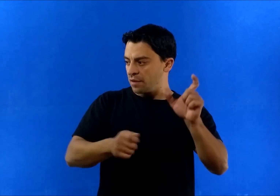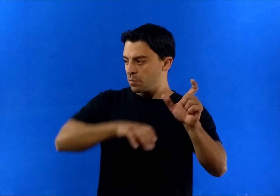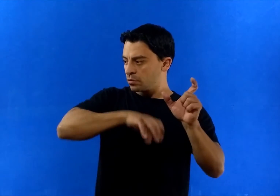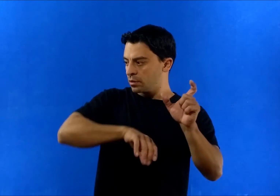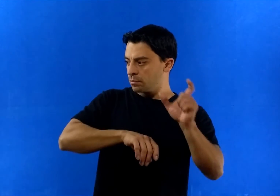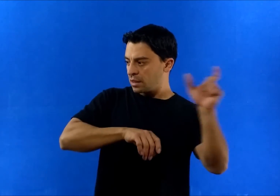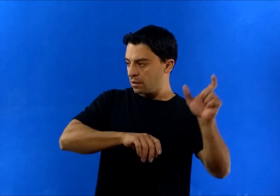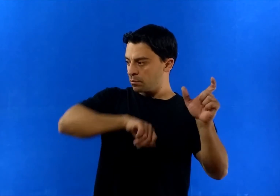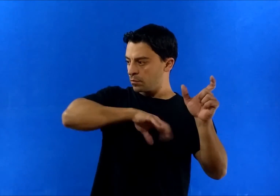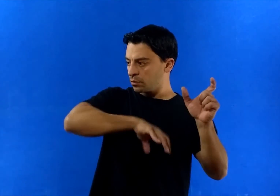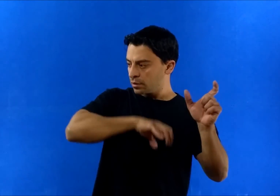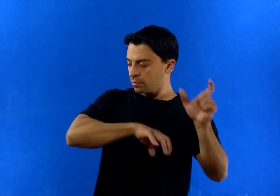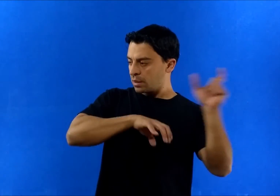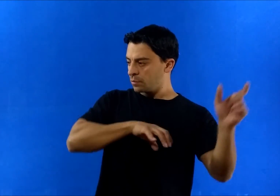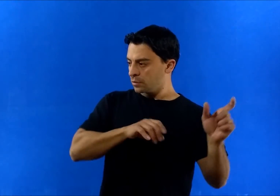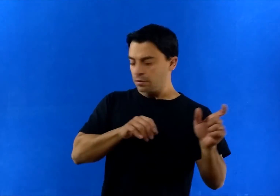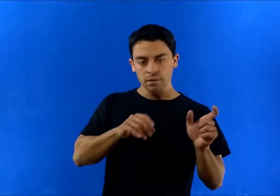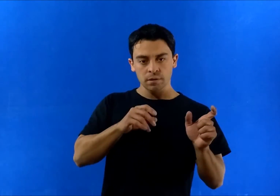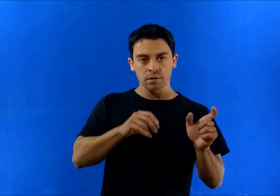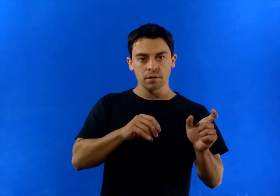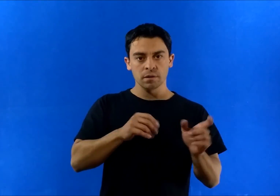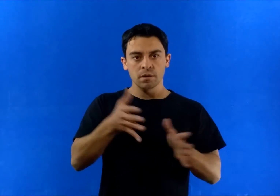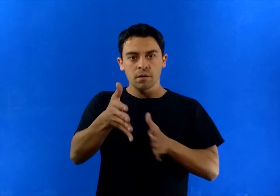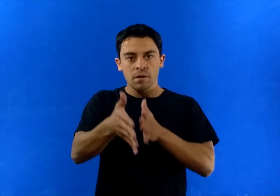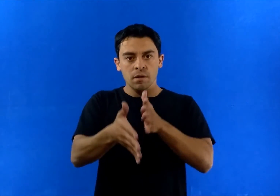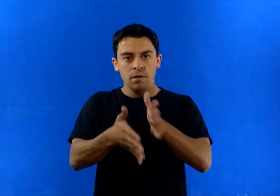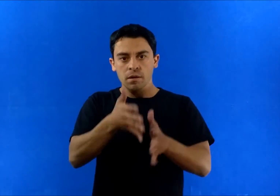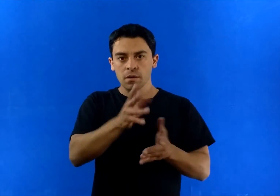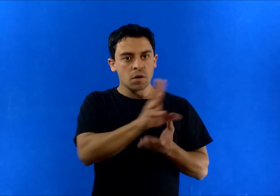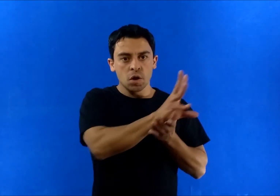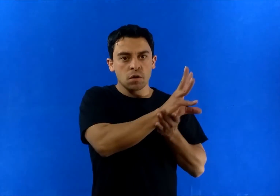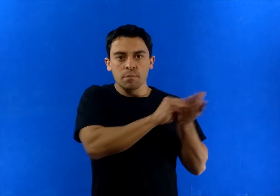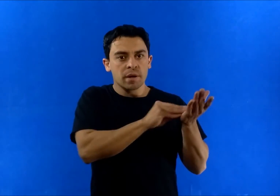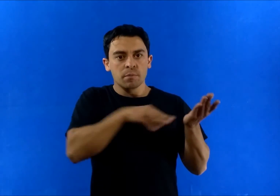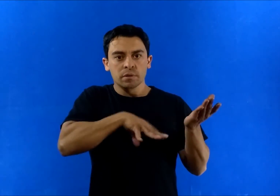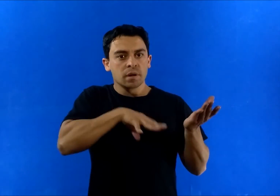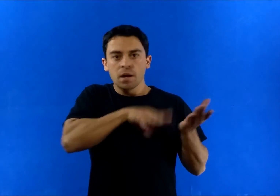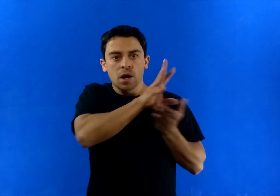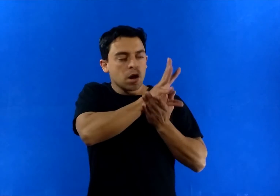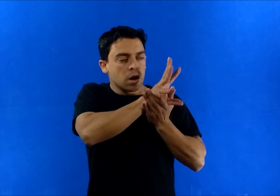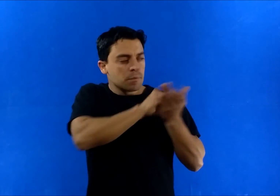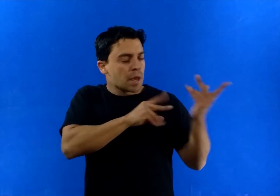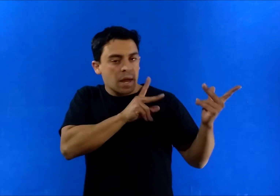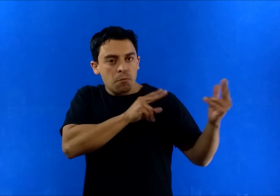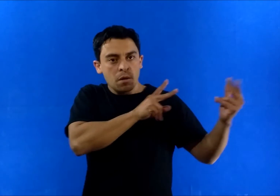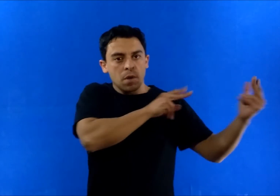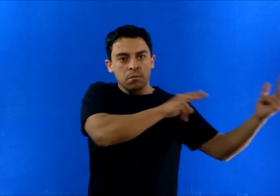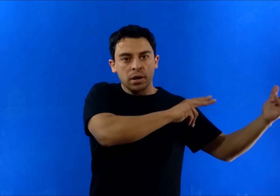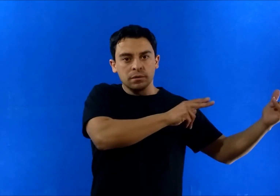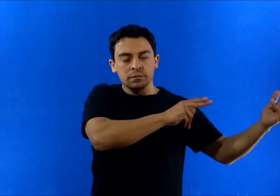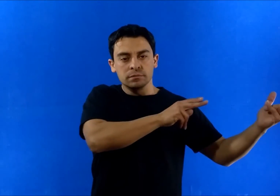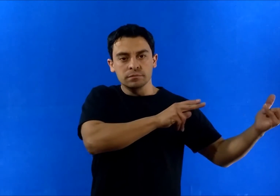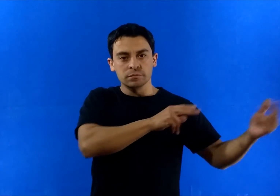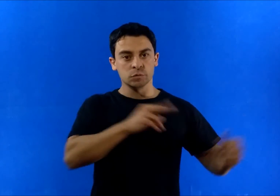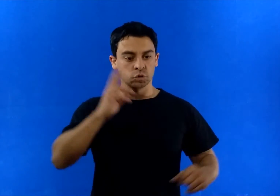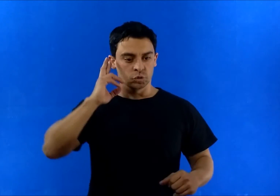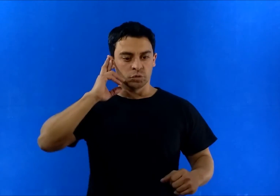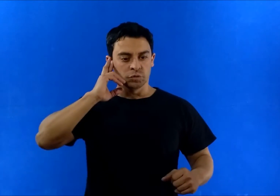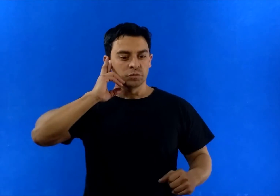copiar. Assim, as palavras do português, com suas palavras, em língua de sinais ele começa a copiar o português, igual a sua